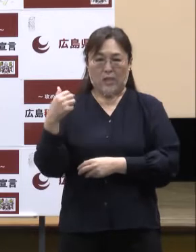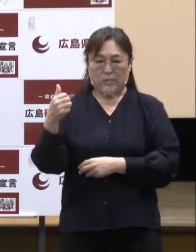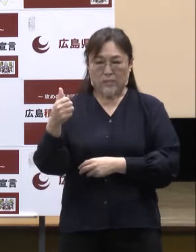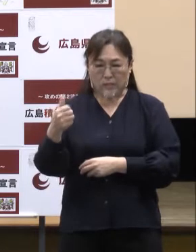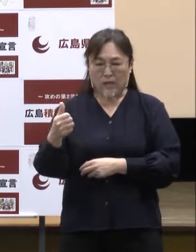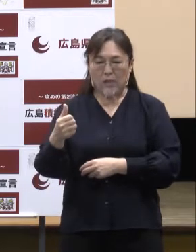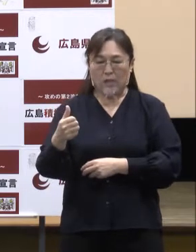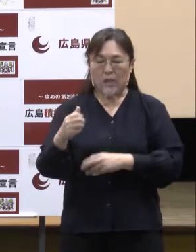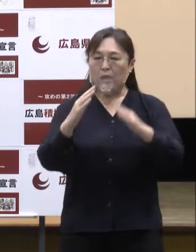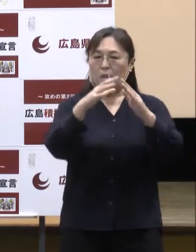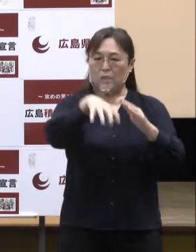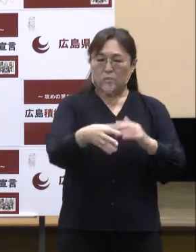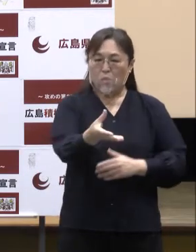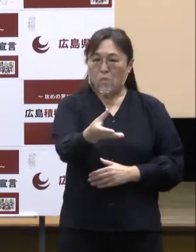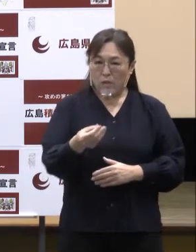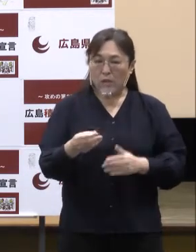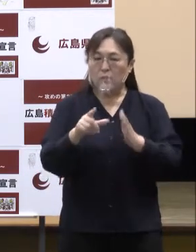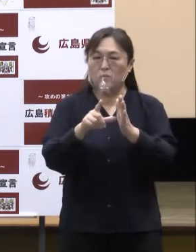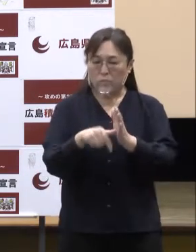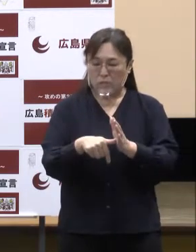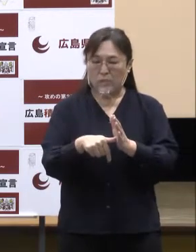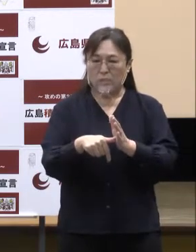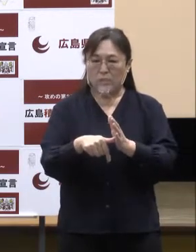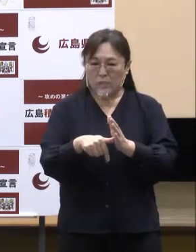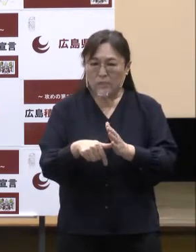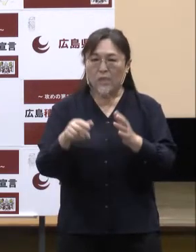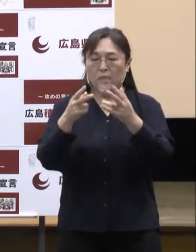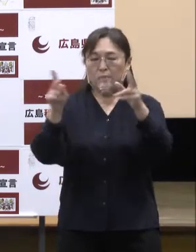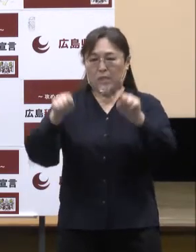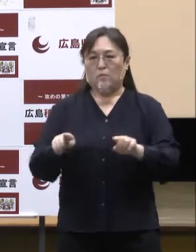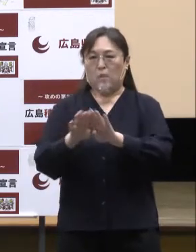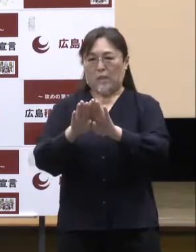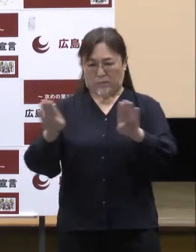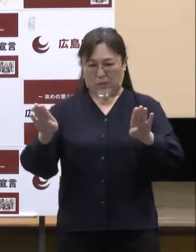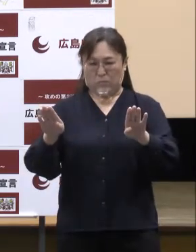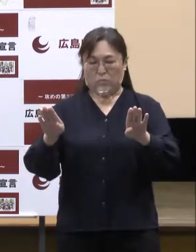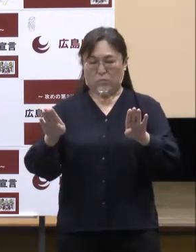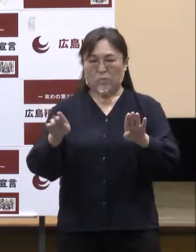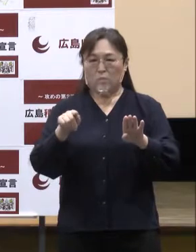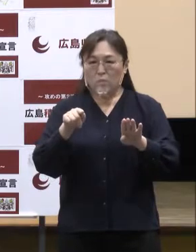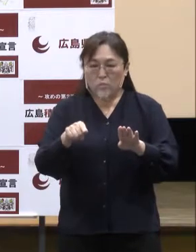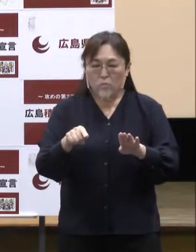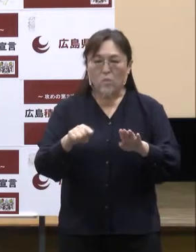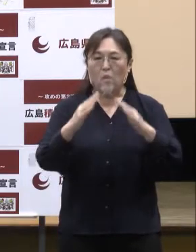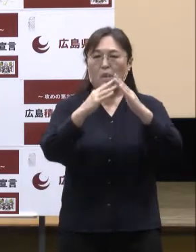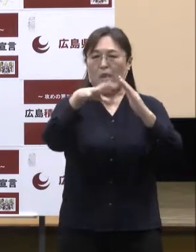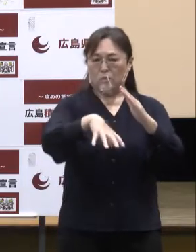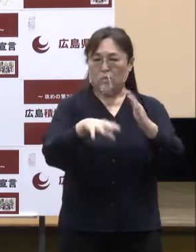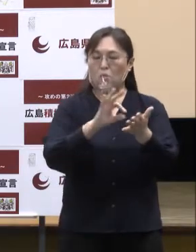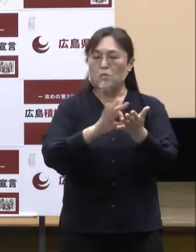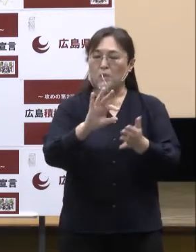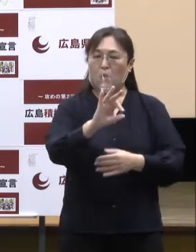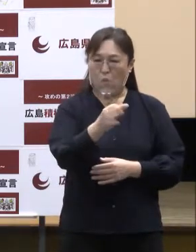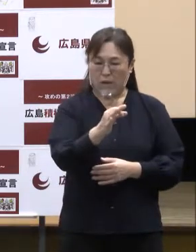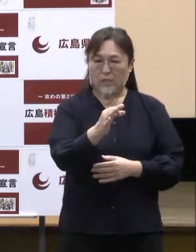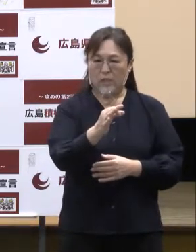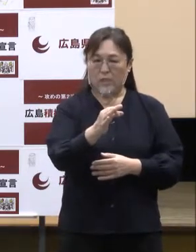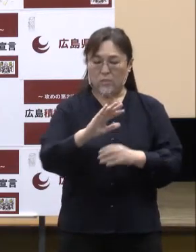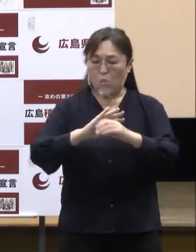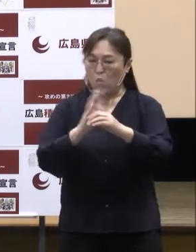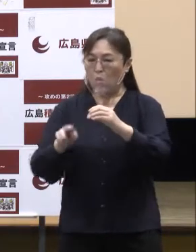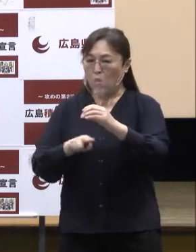賞をしていただける実践芸術イベントを開催する場合に、会場使用料と、コロ